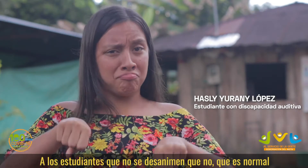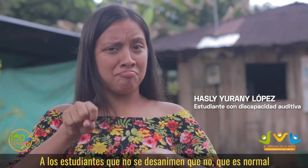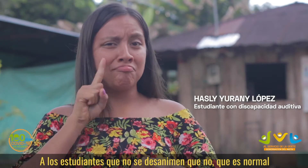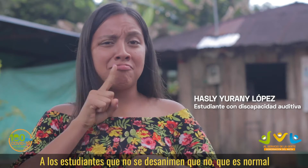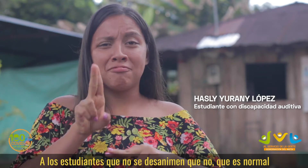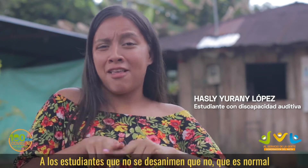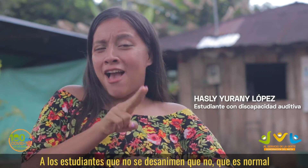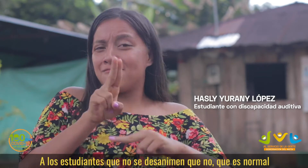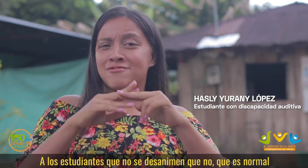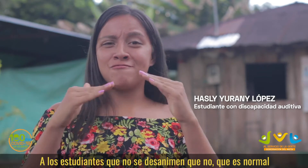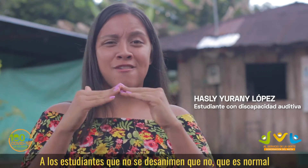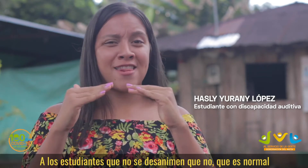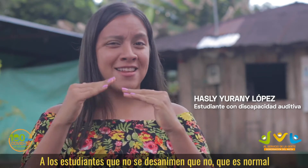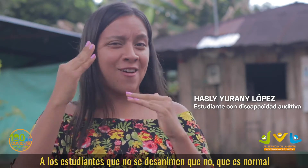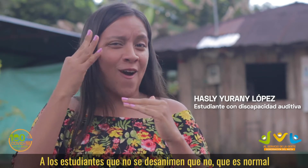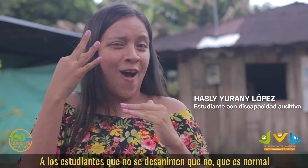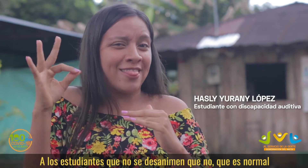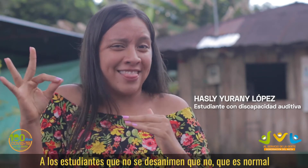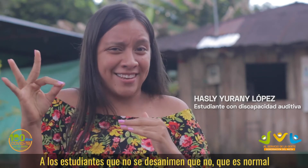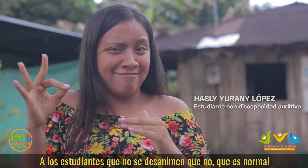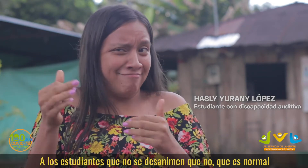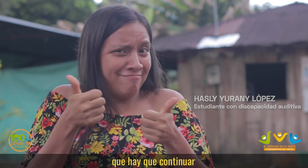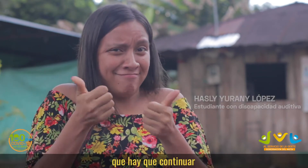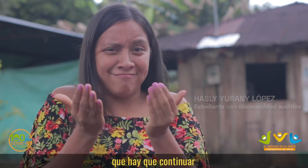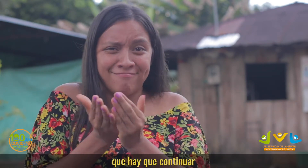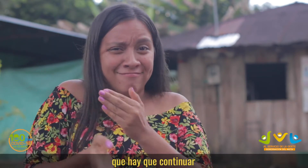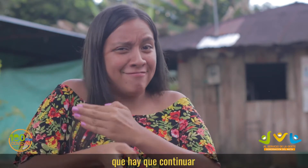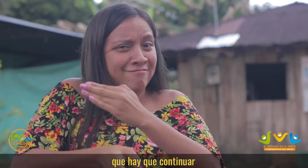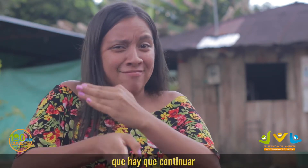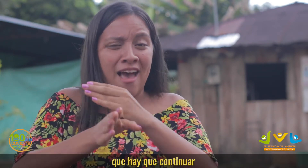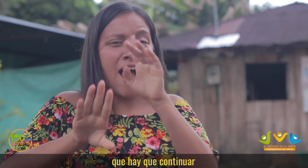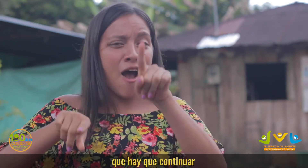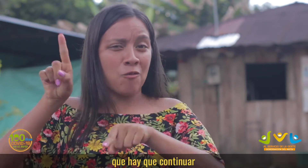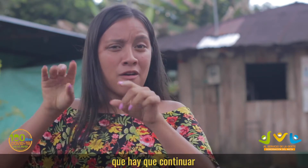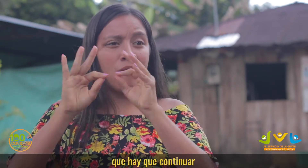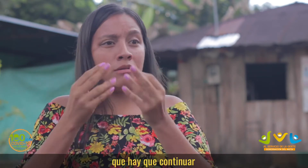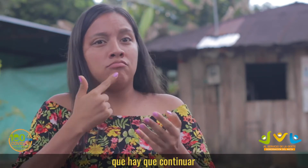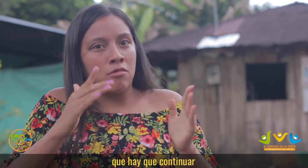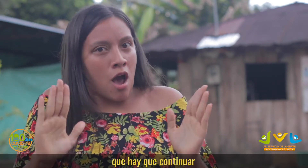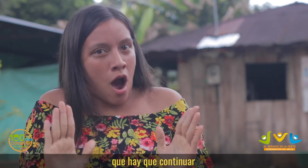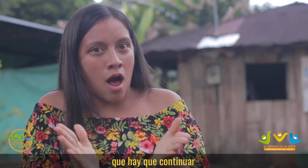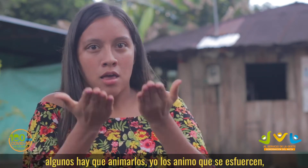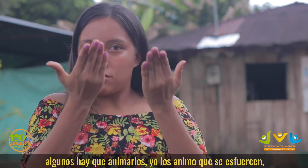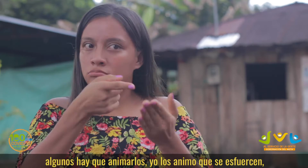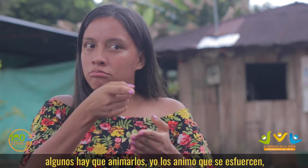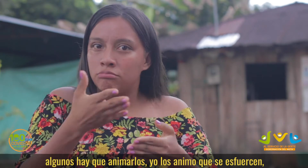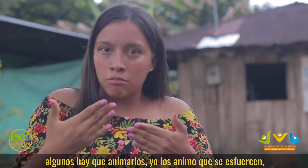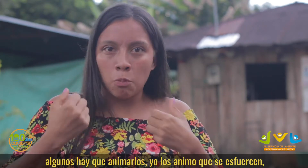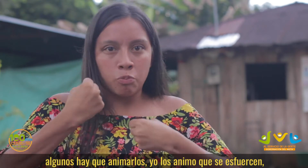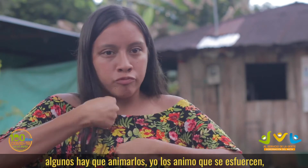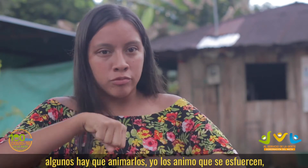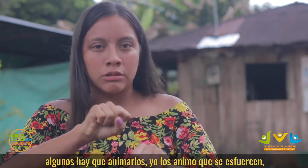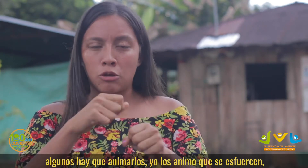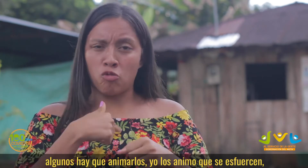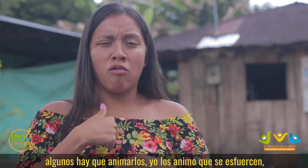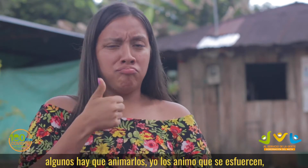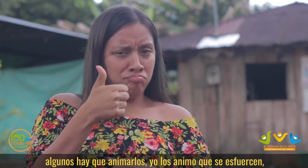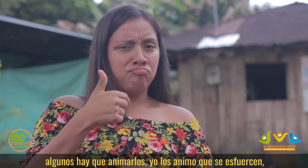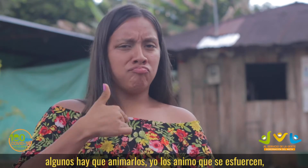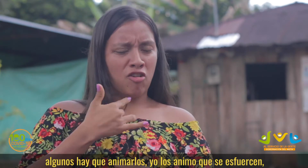se desanimen, que es normal, que hay que continuar. A algunos hay que animarlos, yo los